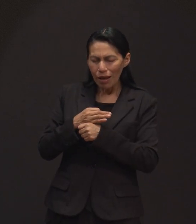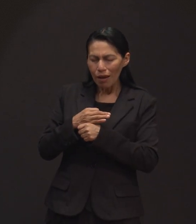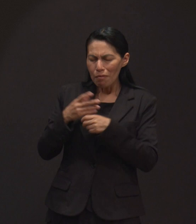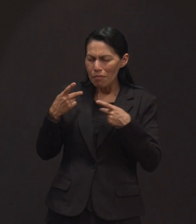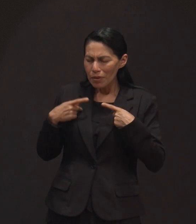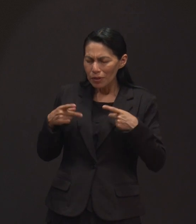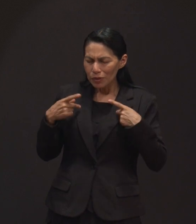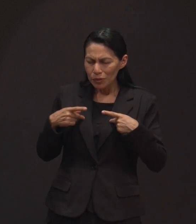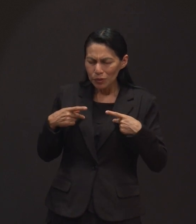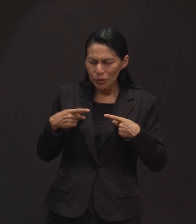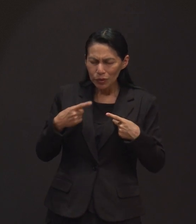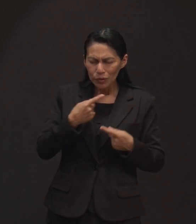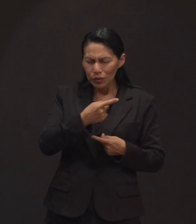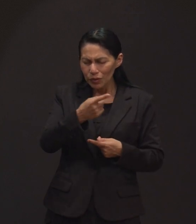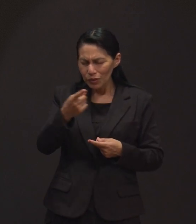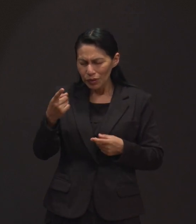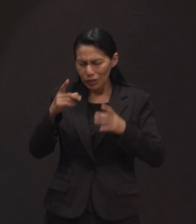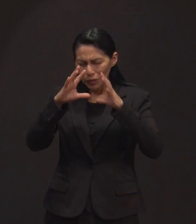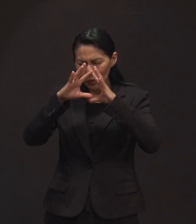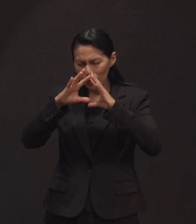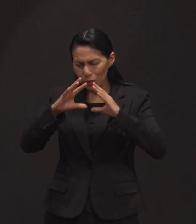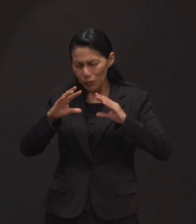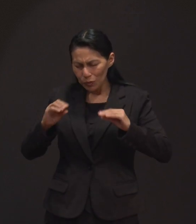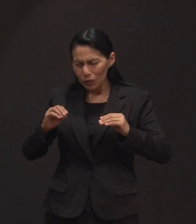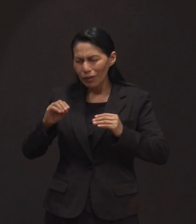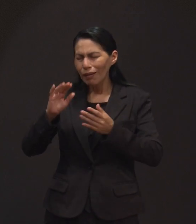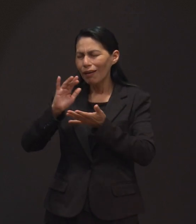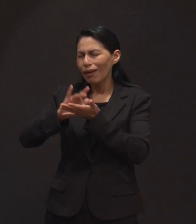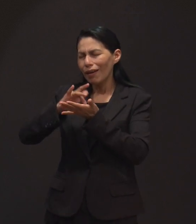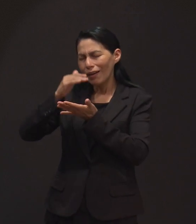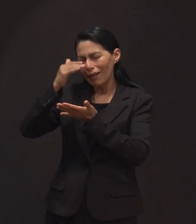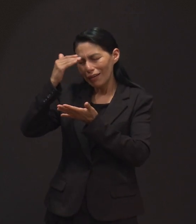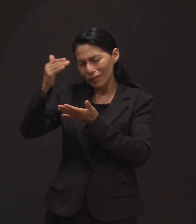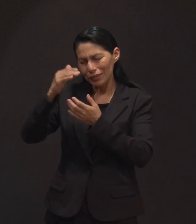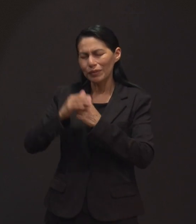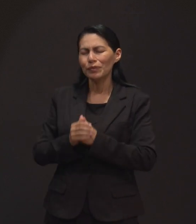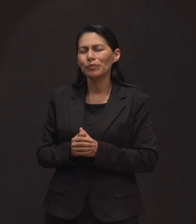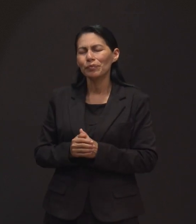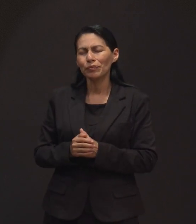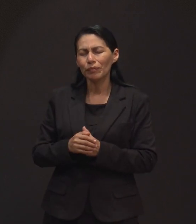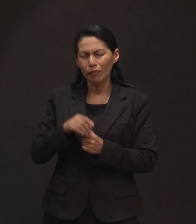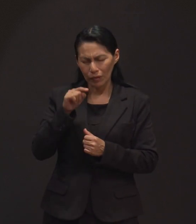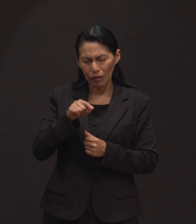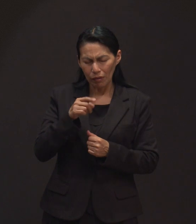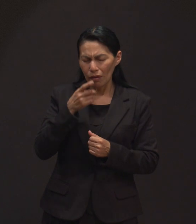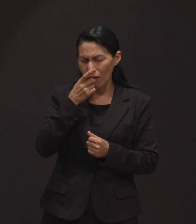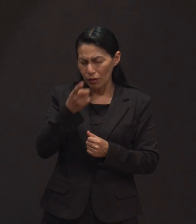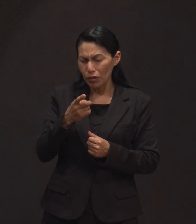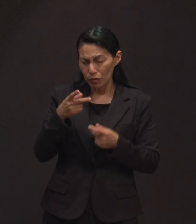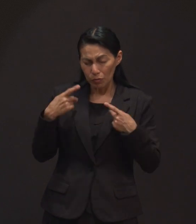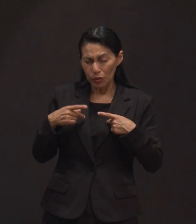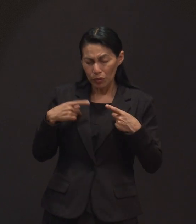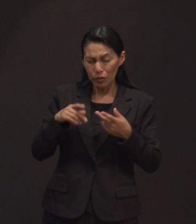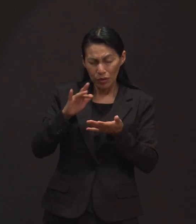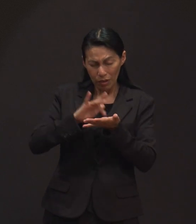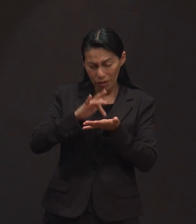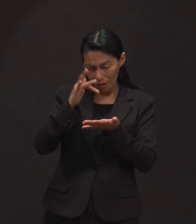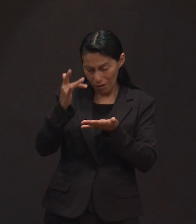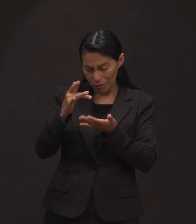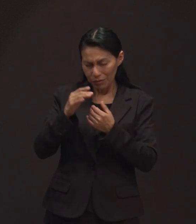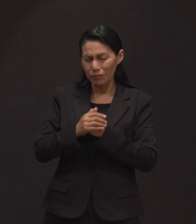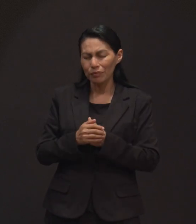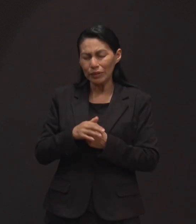momentos por las personas, Señor, que están siendo sanadas por ti, porque aquí se han mencionado y dan